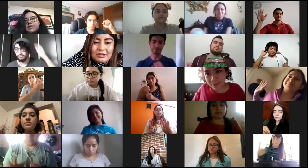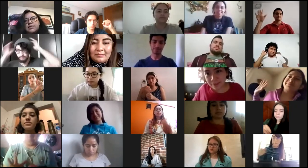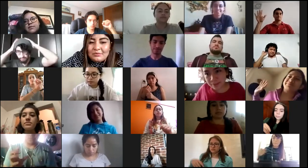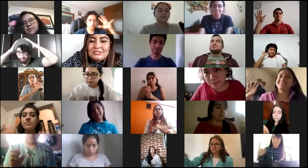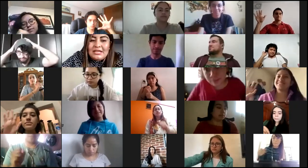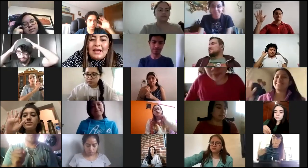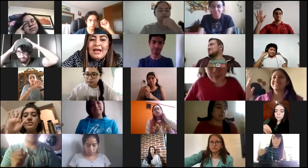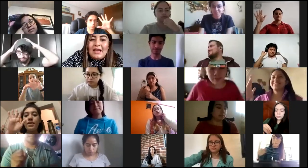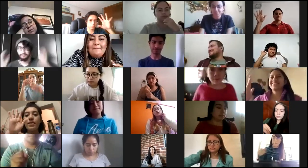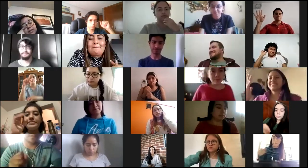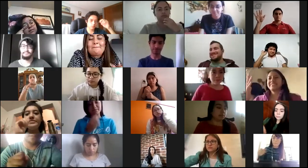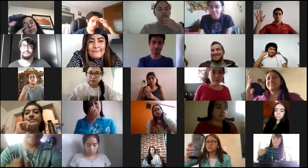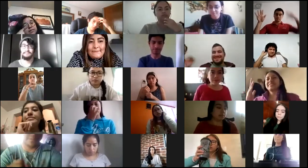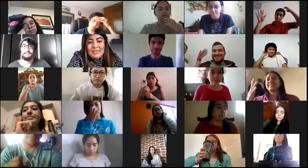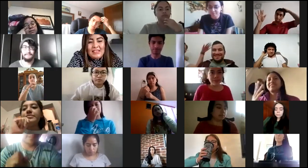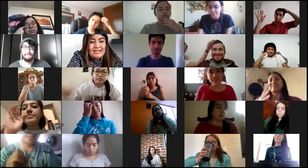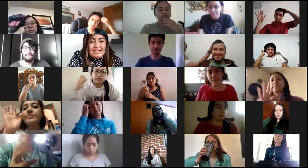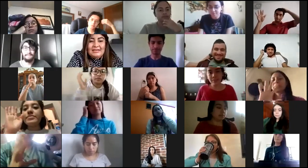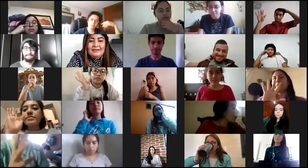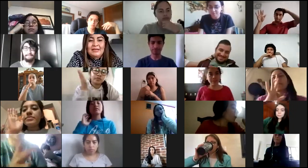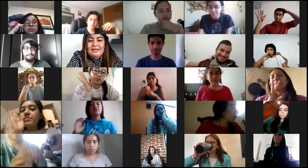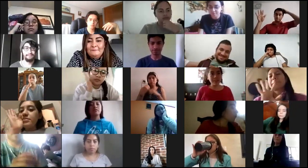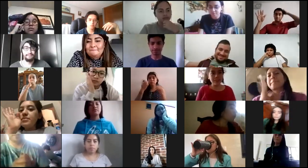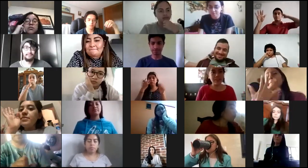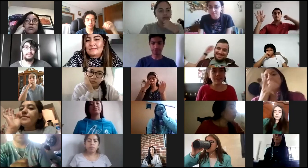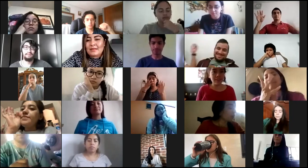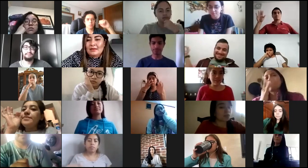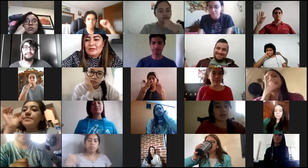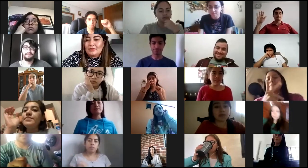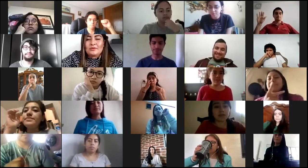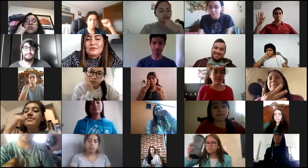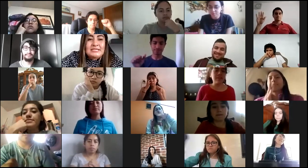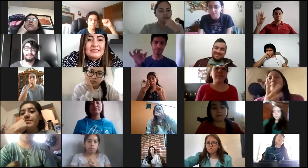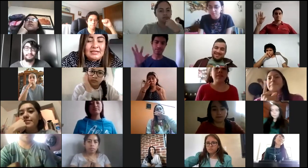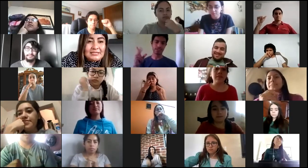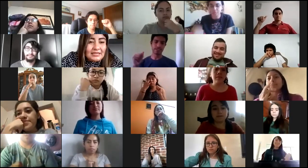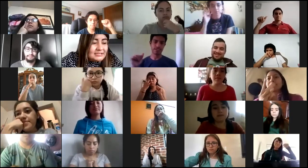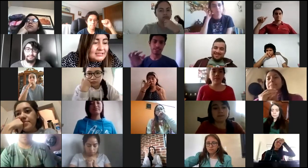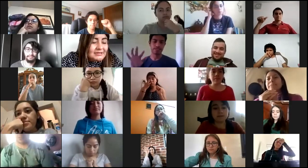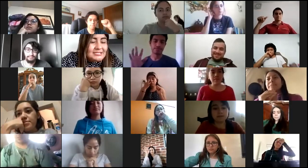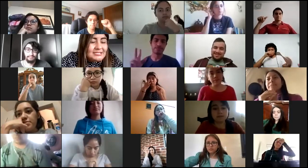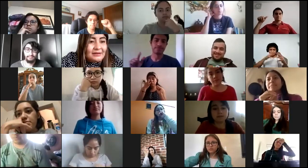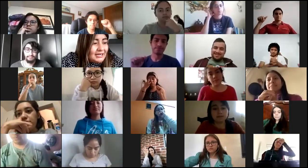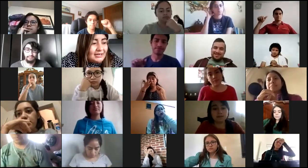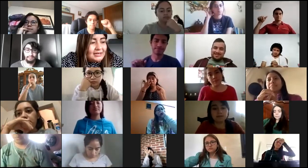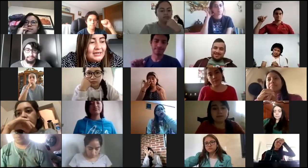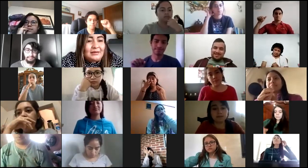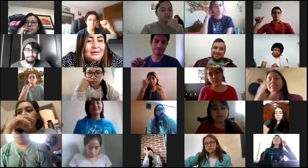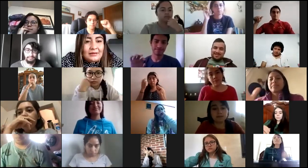hagamos la que quieran, ¿vale? Yo voy a usar la izquierda, que es la que centra más la cámara,